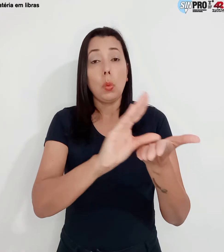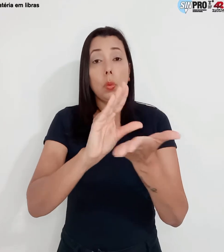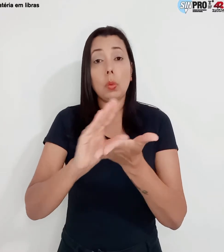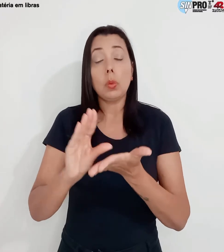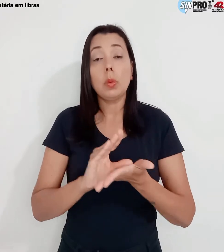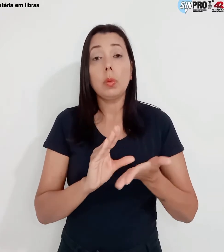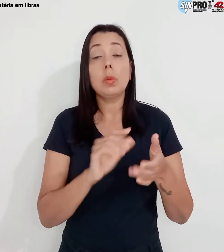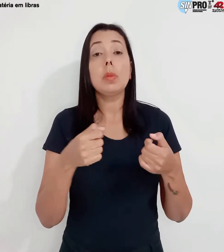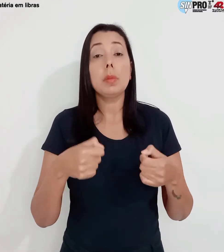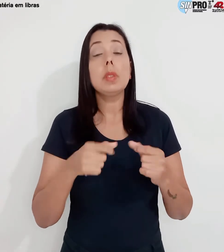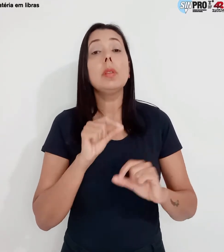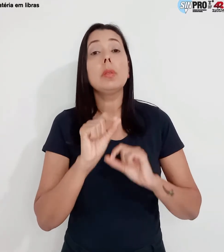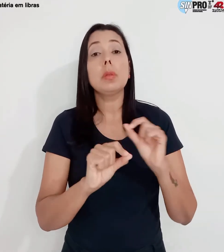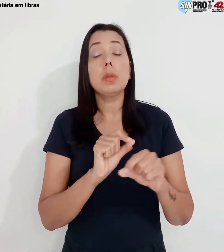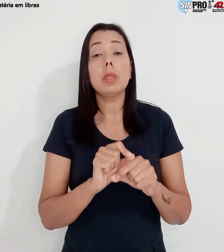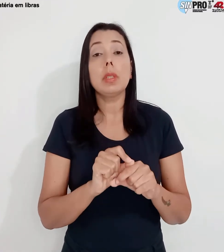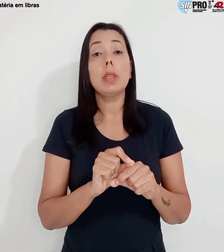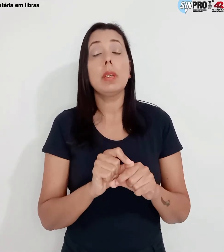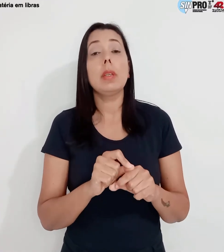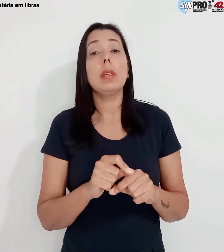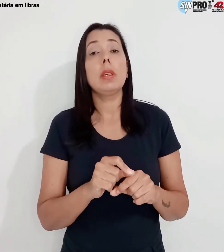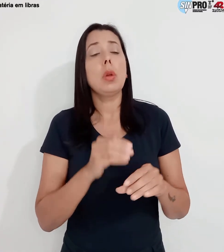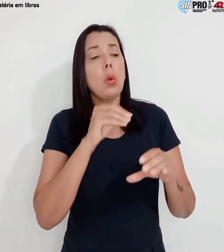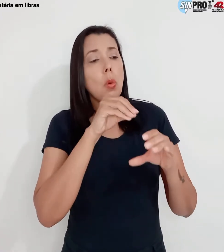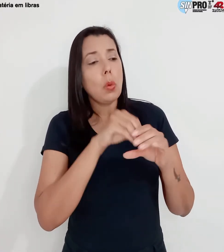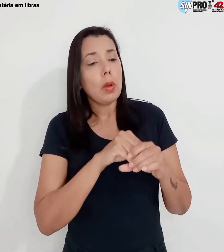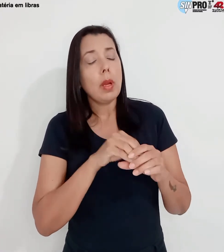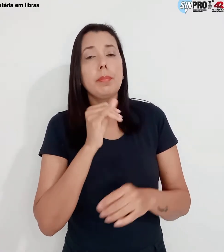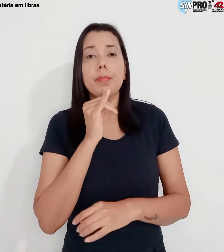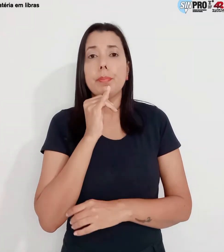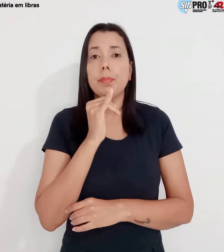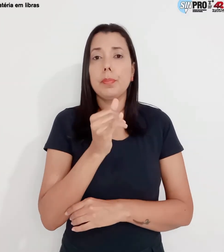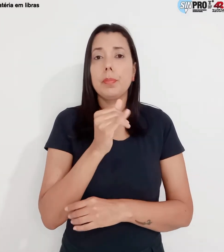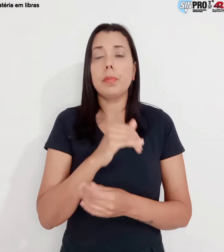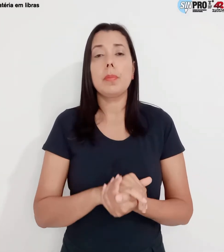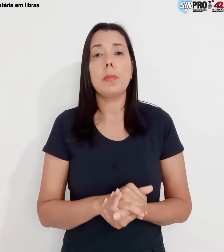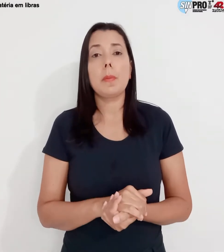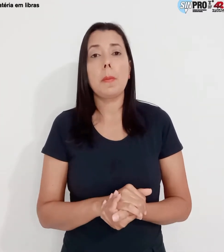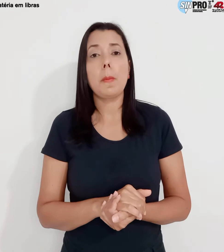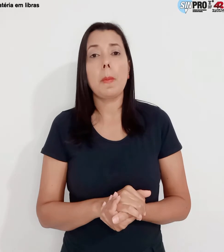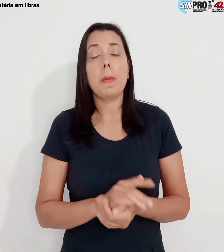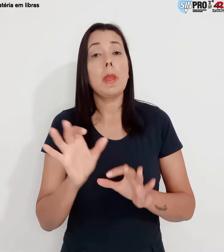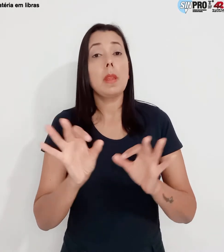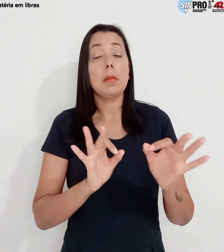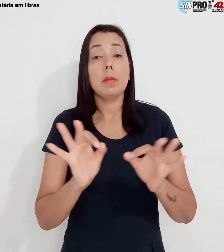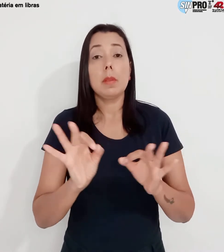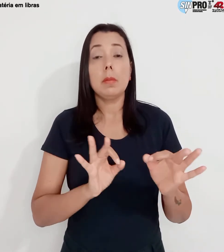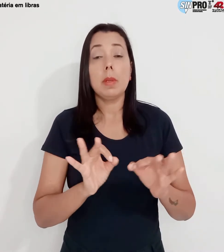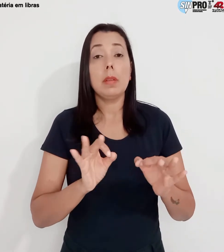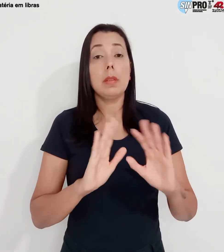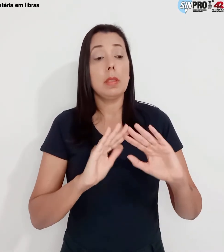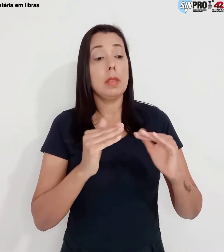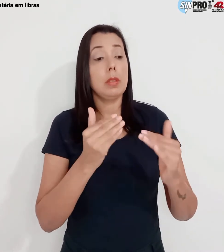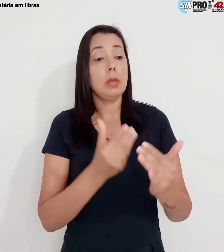recursos deveriam ser empregados, por exemplo, para preparo das escolas para